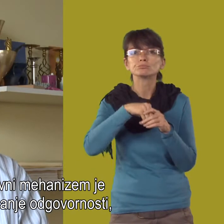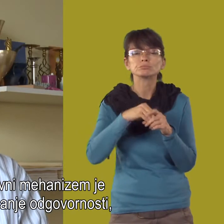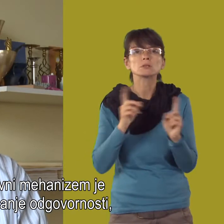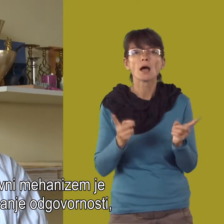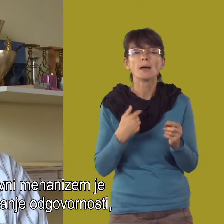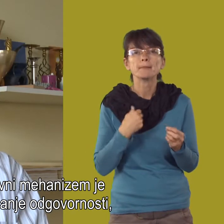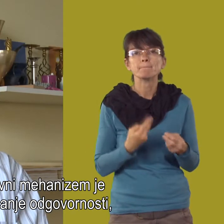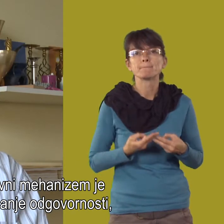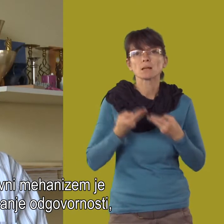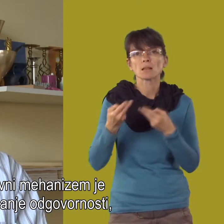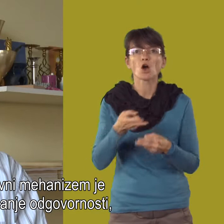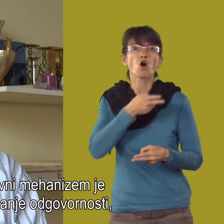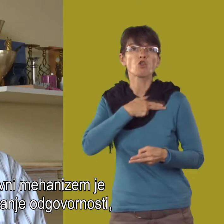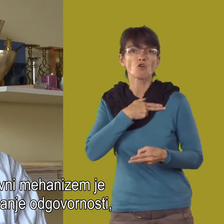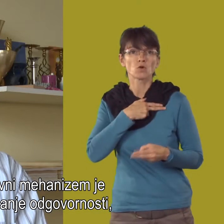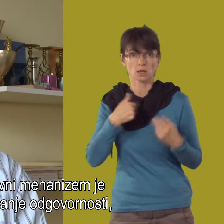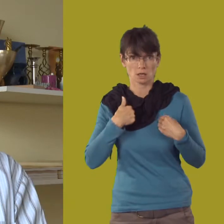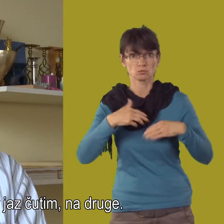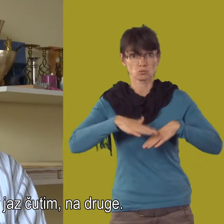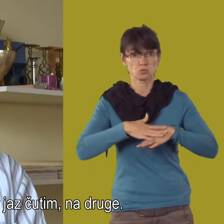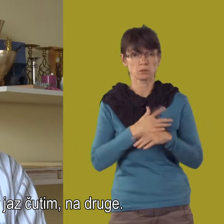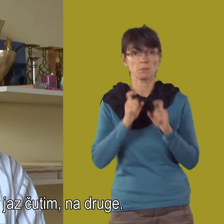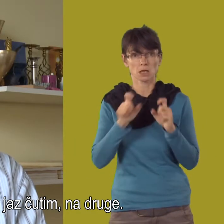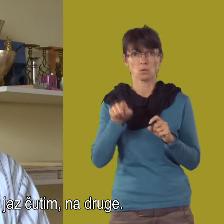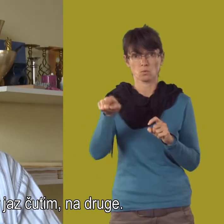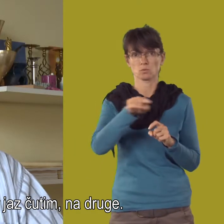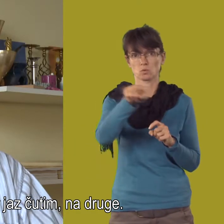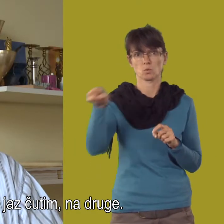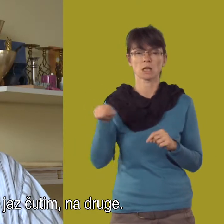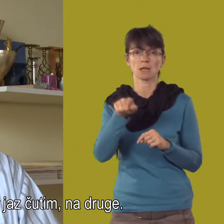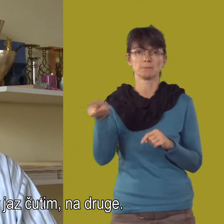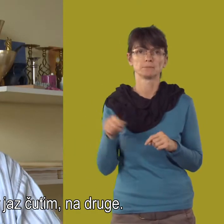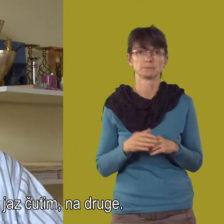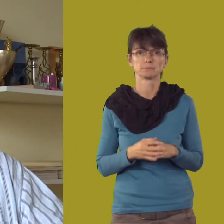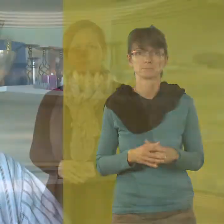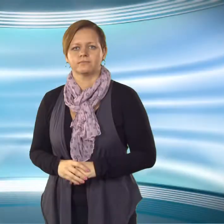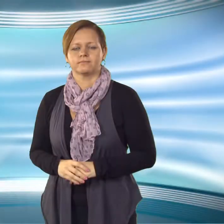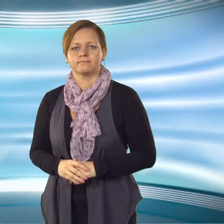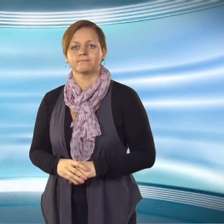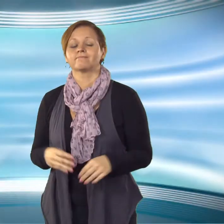Osnovni mehanizem je prenašanje odgovornosti za to, kar jaz čutim, na druge.